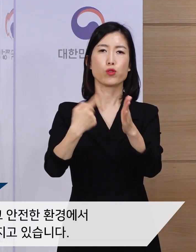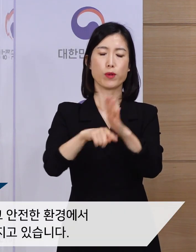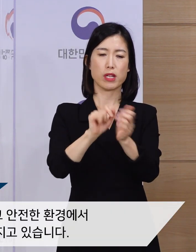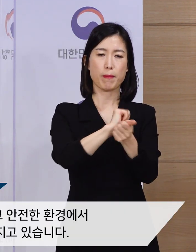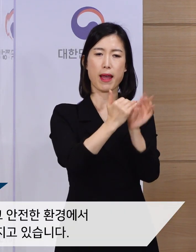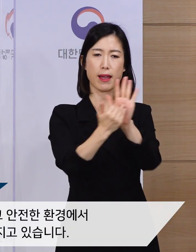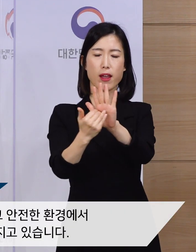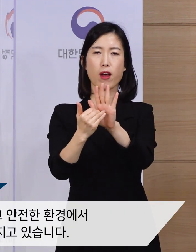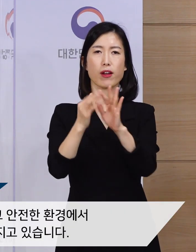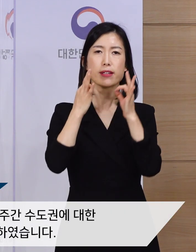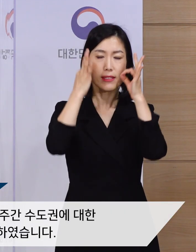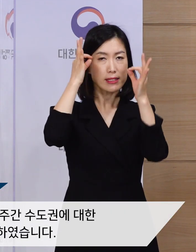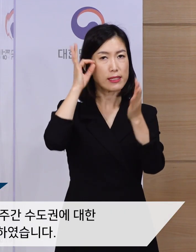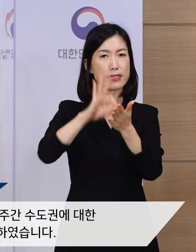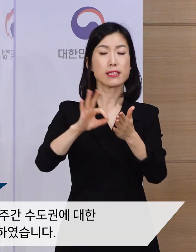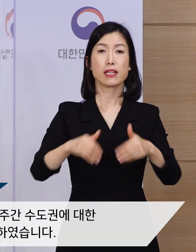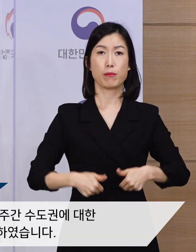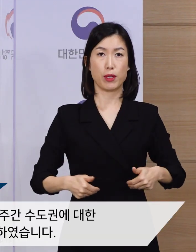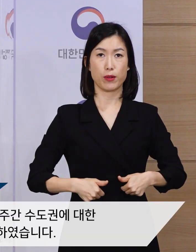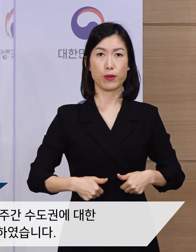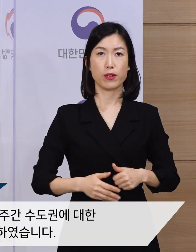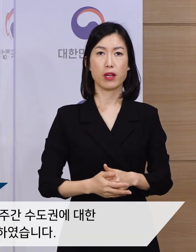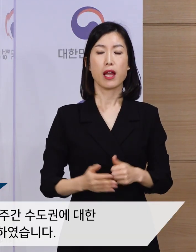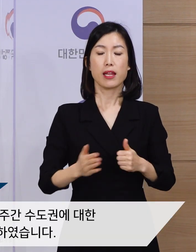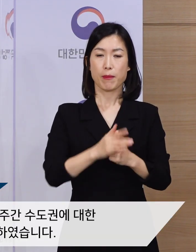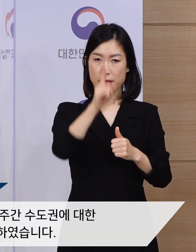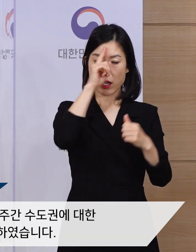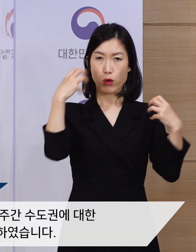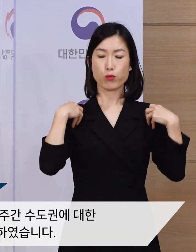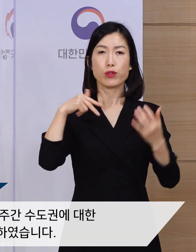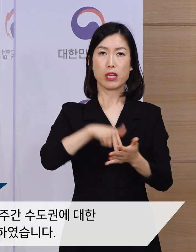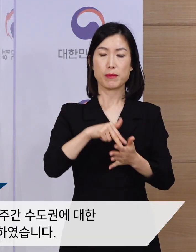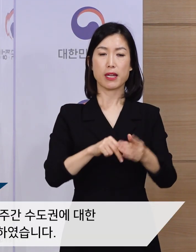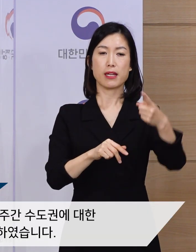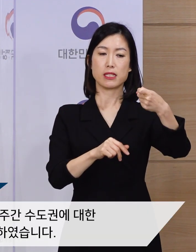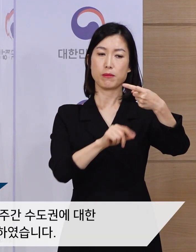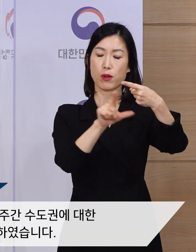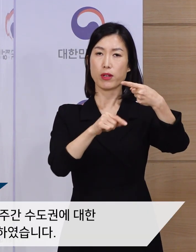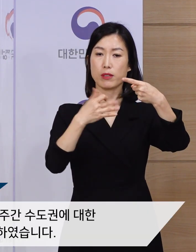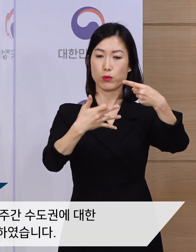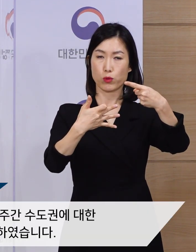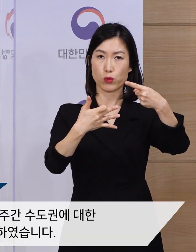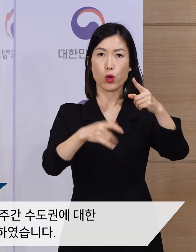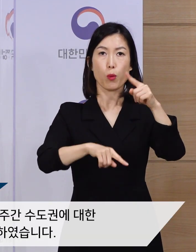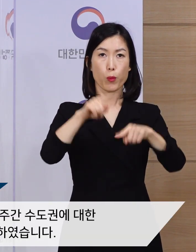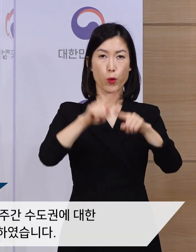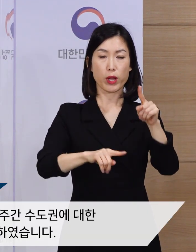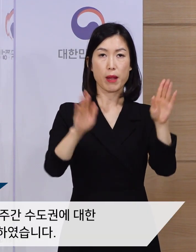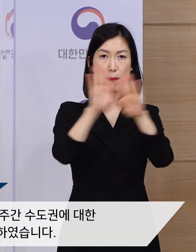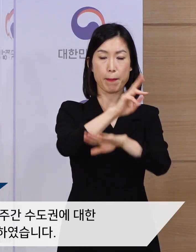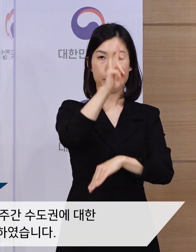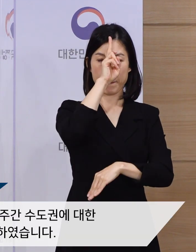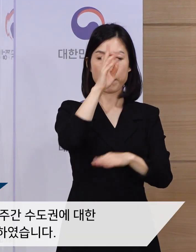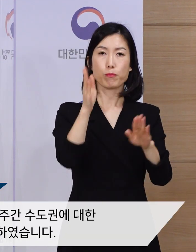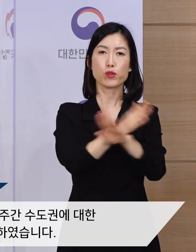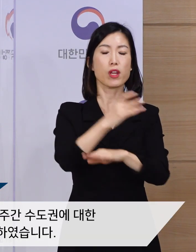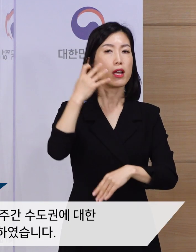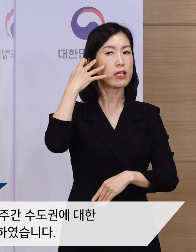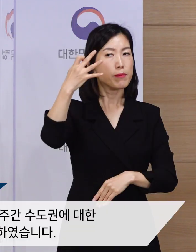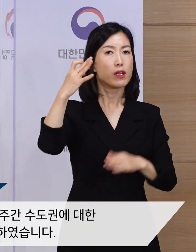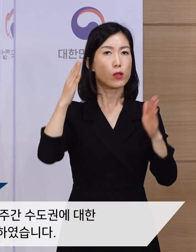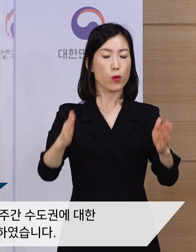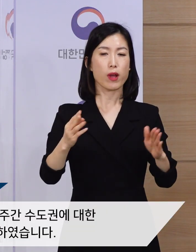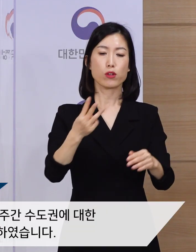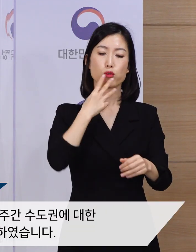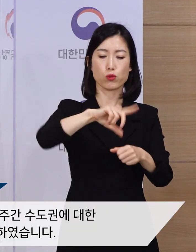있습니다. 이에 따라 정부는 11월 19일 목요일 0시부터 2주간 수도권에